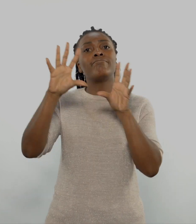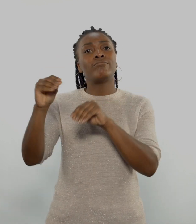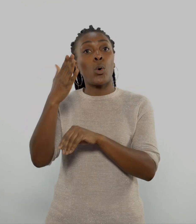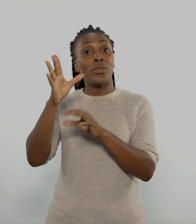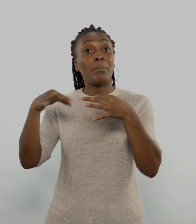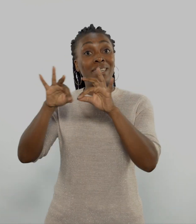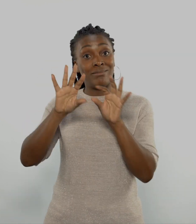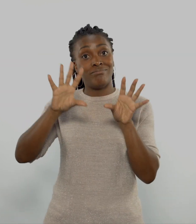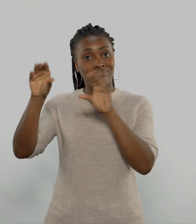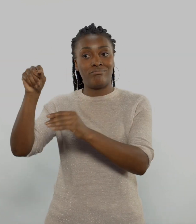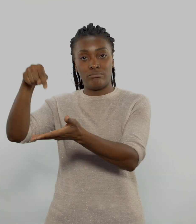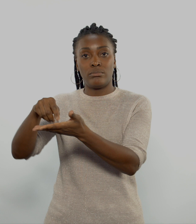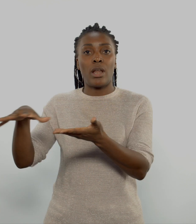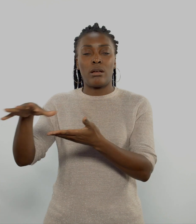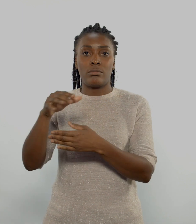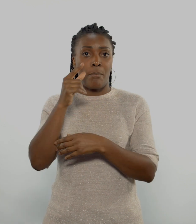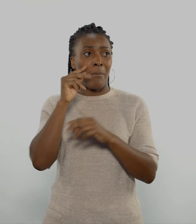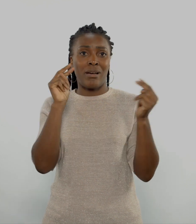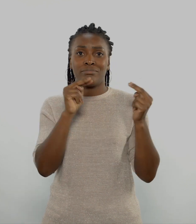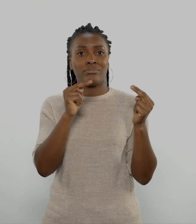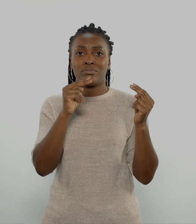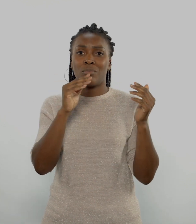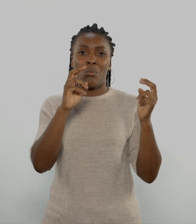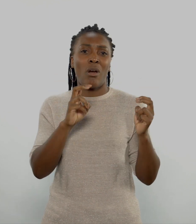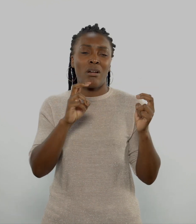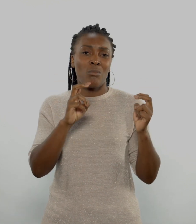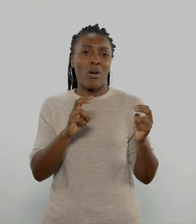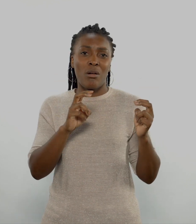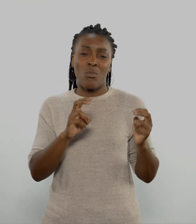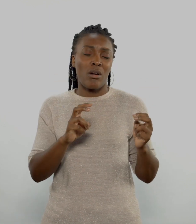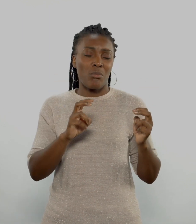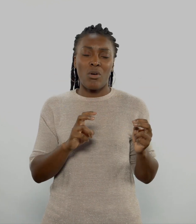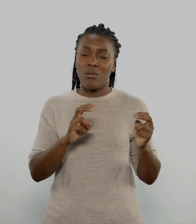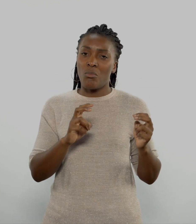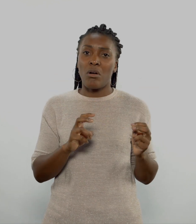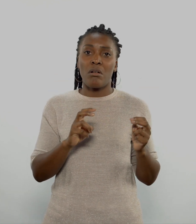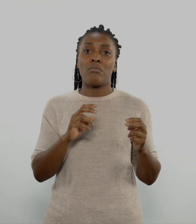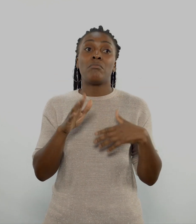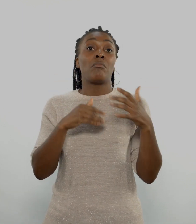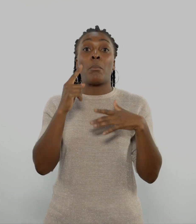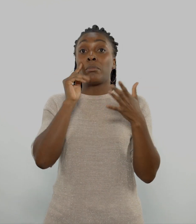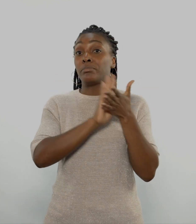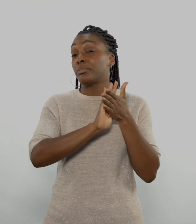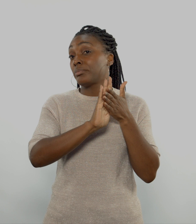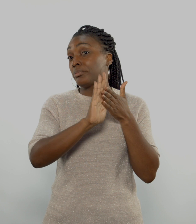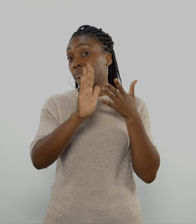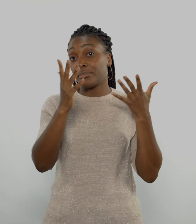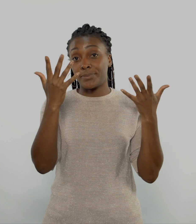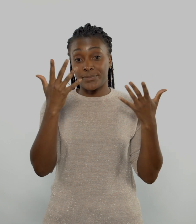Et du coup, je voyais mon père de moins en moins souvent, et on a fini par ne plus se voir